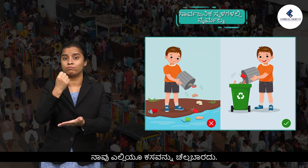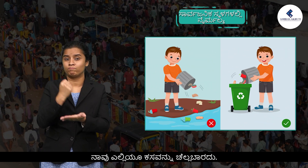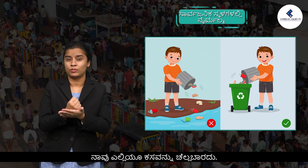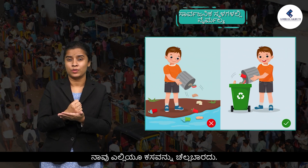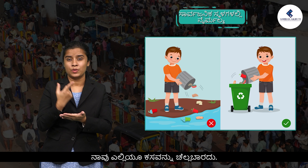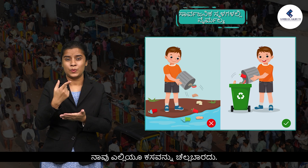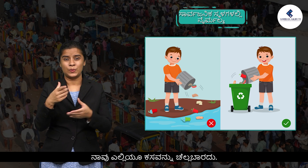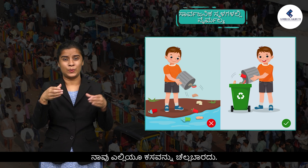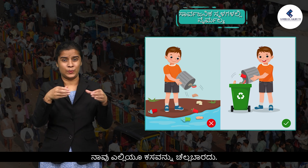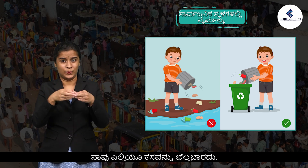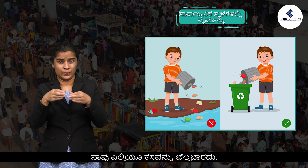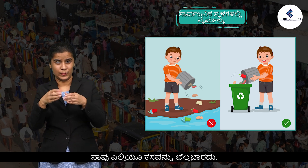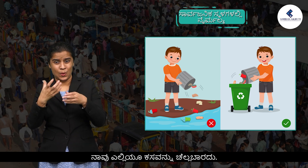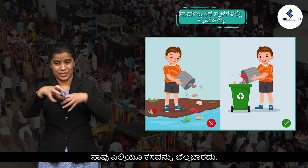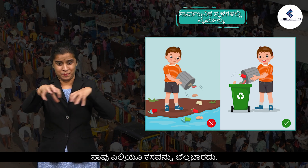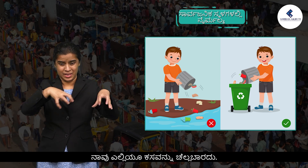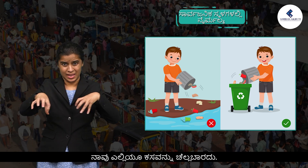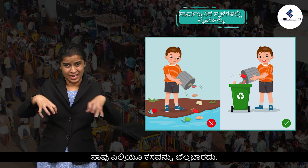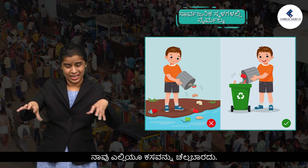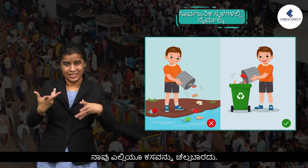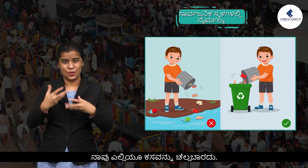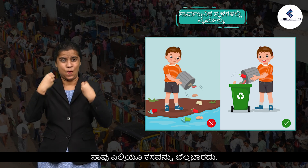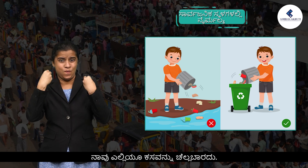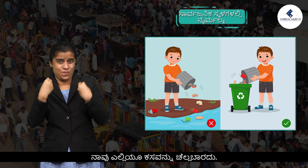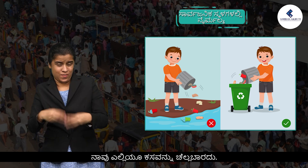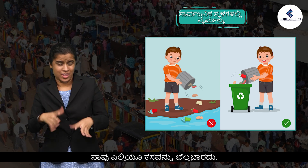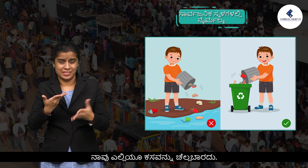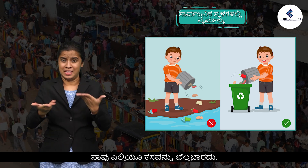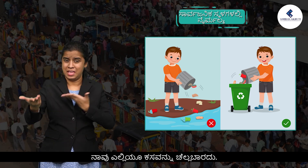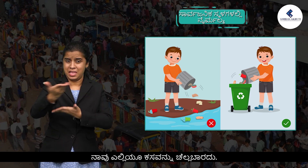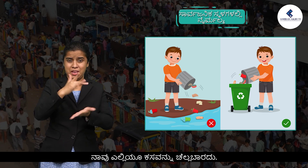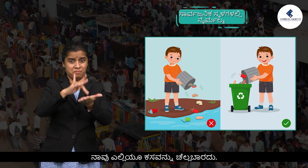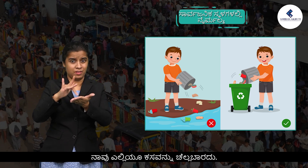ನಾವು ಎಲ್ಲಿಯೂ ಕಸವನ್ನು ಚೆಲ್ಲಬಾರದು.